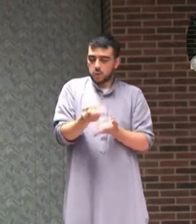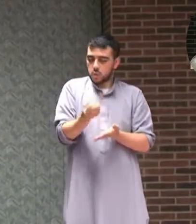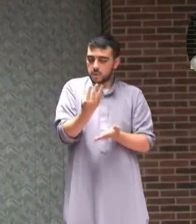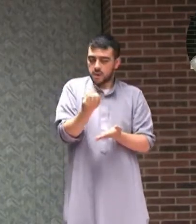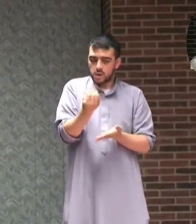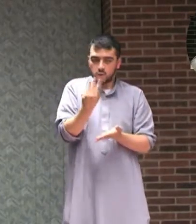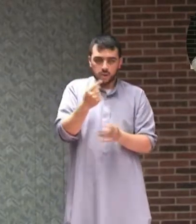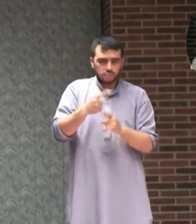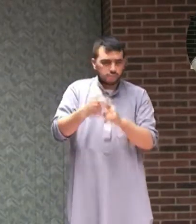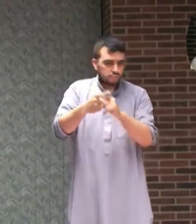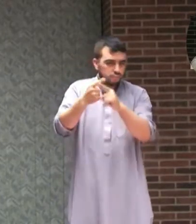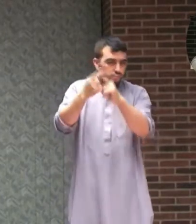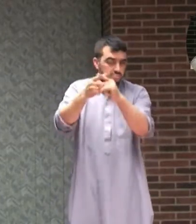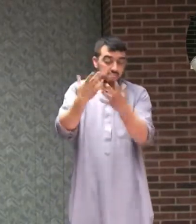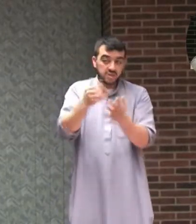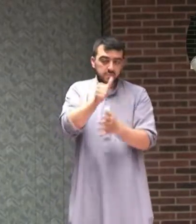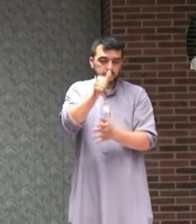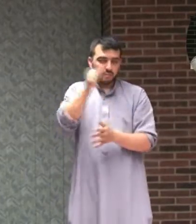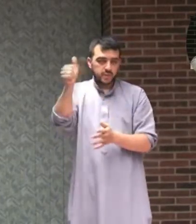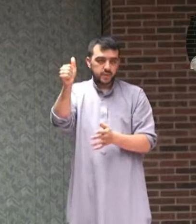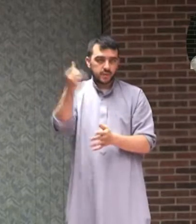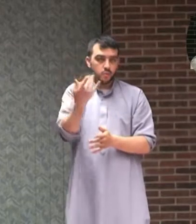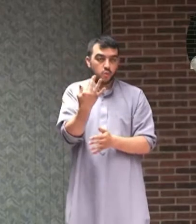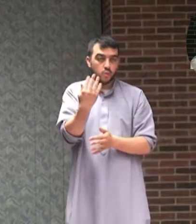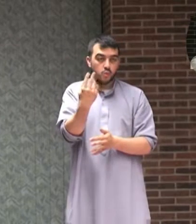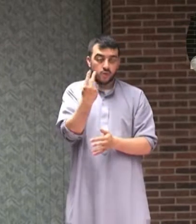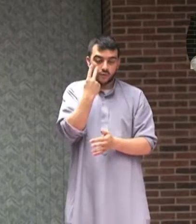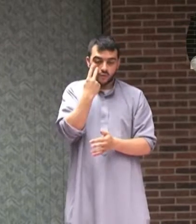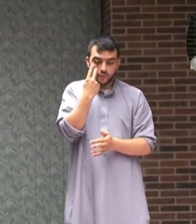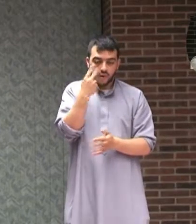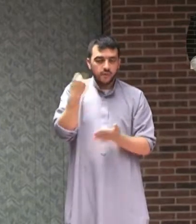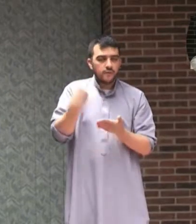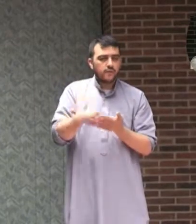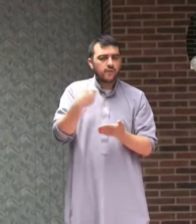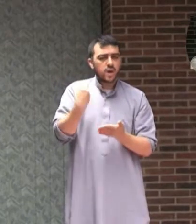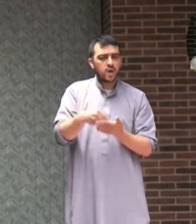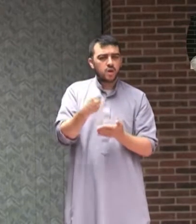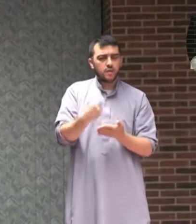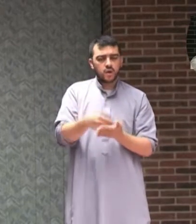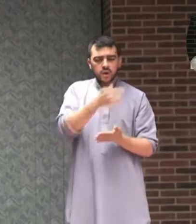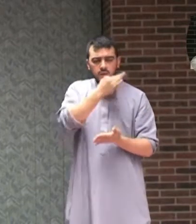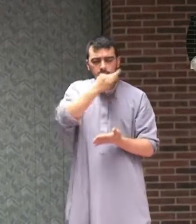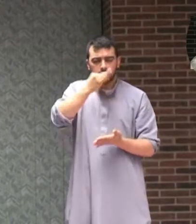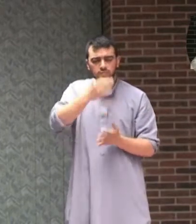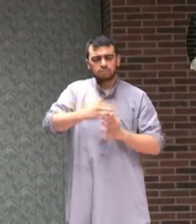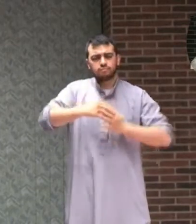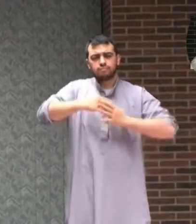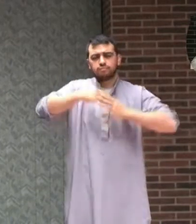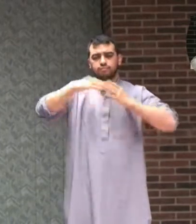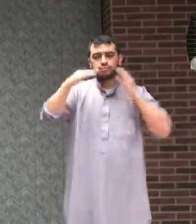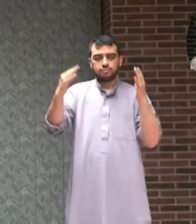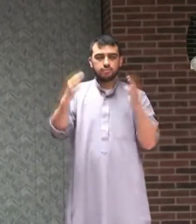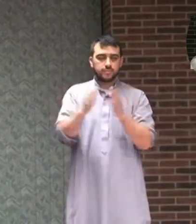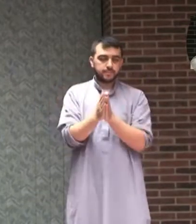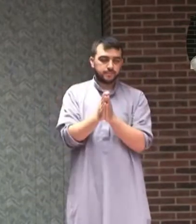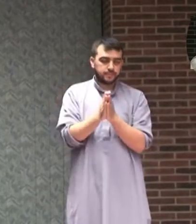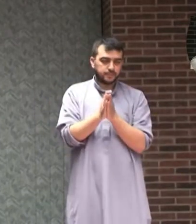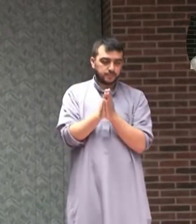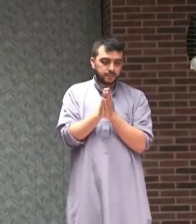sont décuplées durant ce mois. Chose exceptionnelle, tellement la décuplation est grande et énorme.